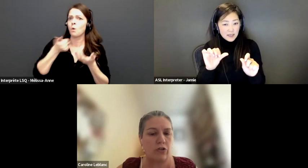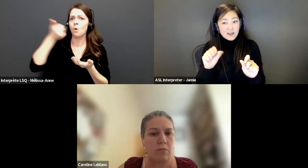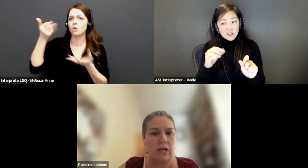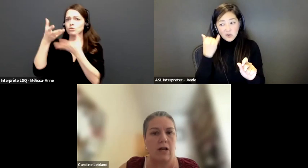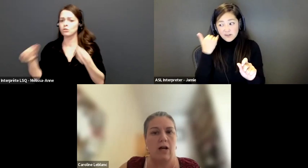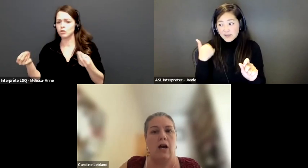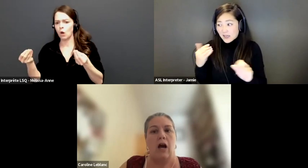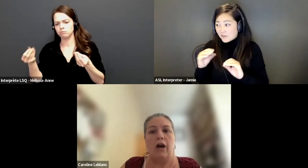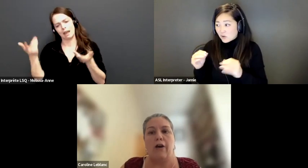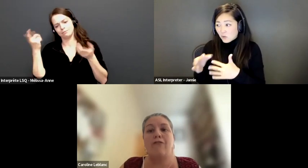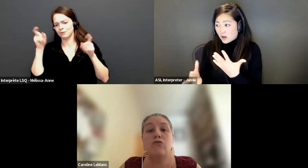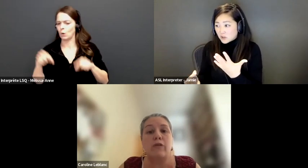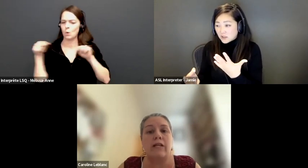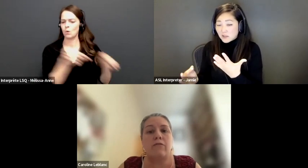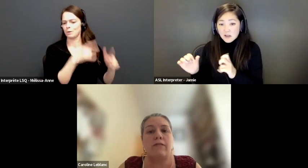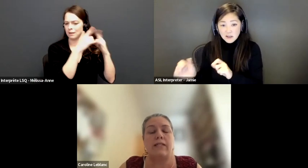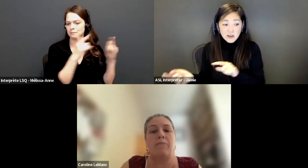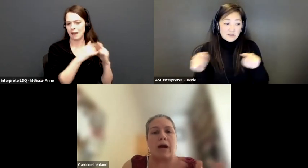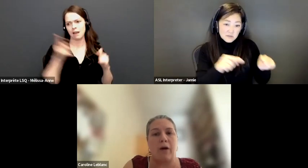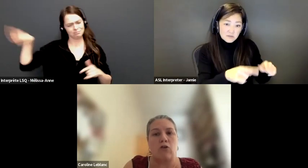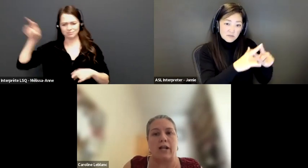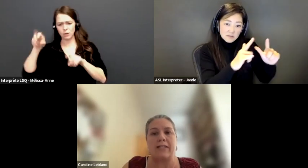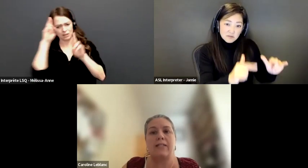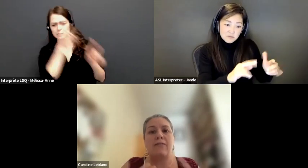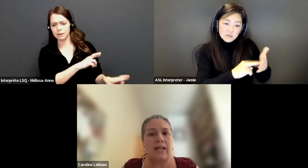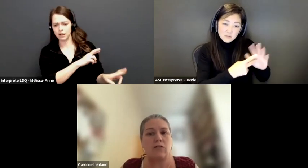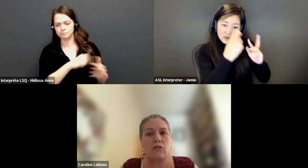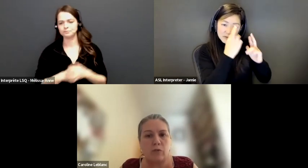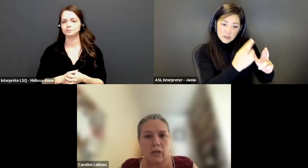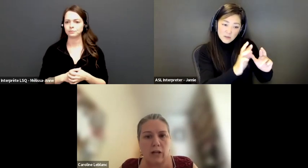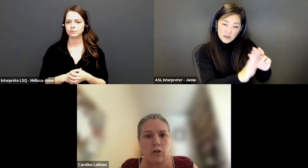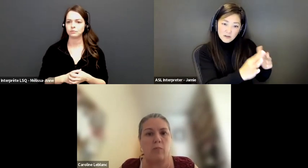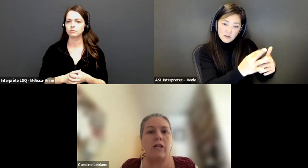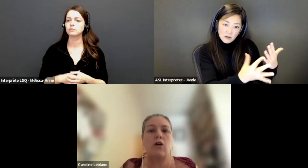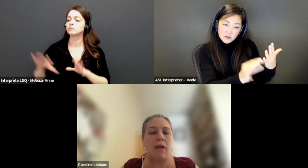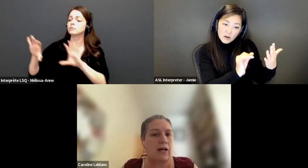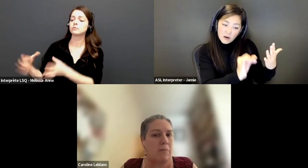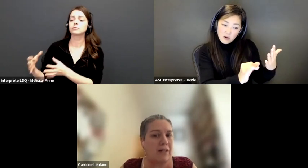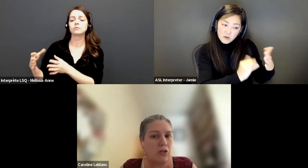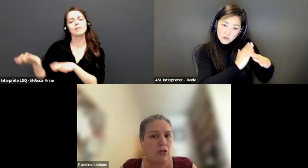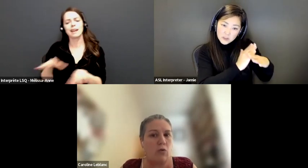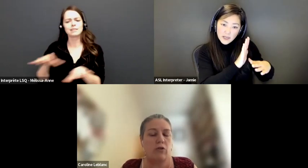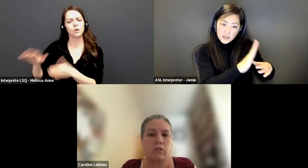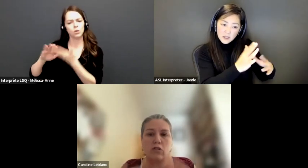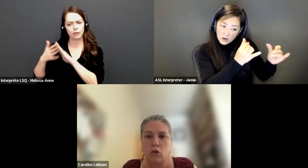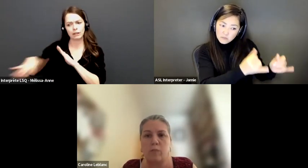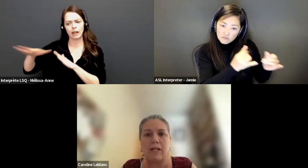leur autonomie. Faut souligner aussi par rapport au collectif des actions communautaires qui ont mis comme la campagne de dons, donc se sont mobilisés